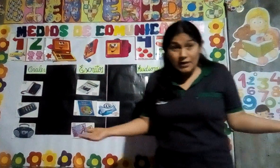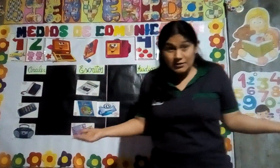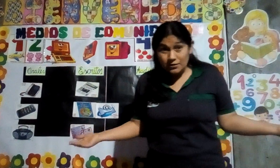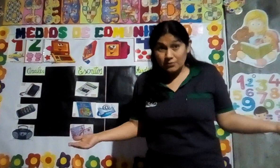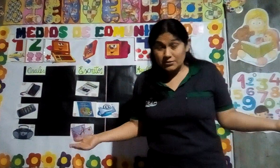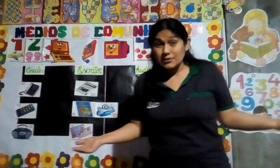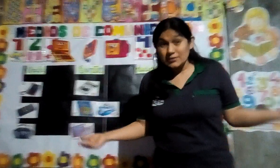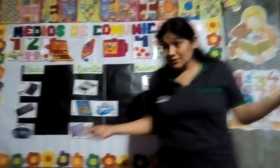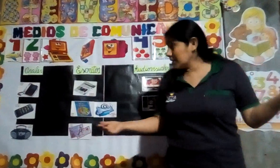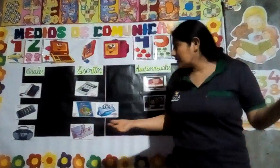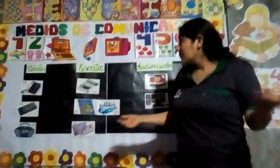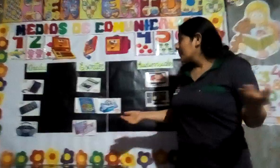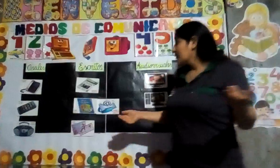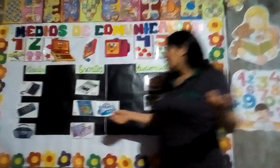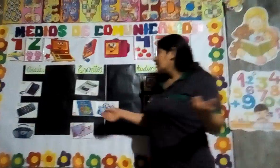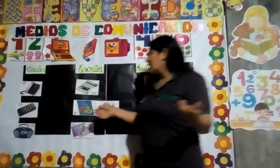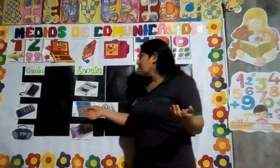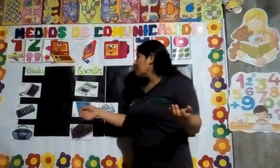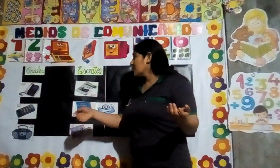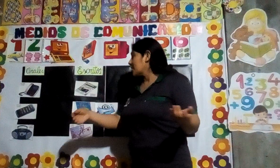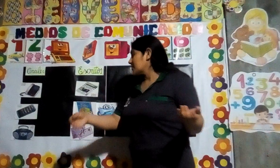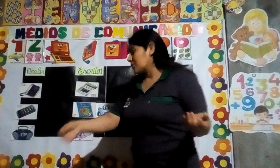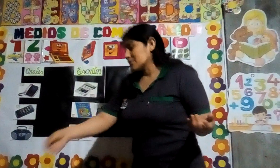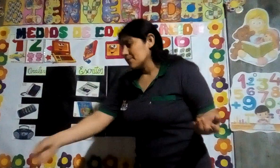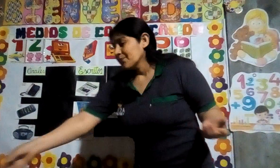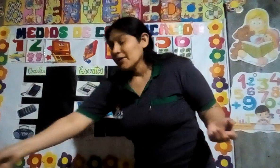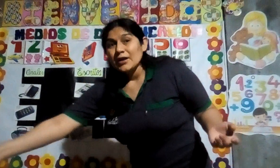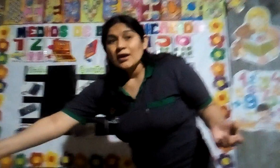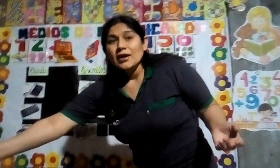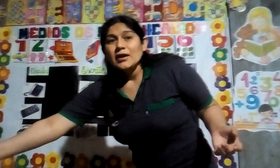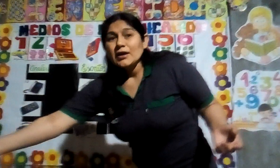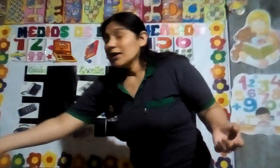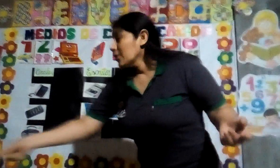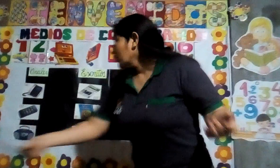películas, chicos. Sí. ¿Ya? Muy bien, chicos. Y